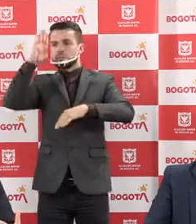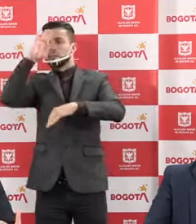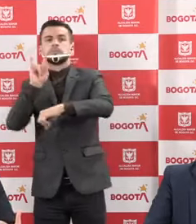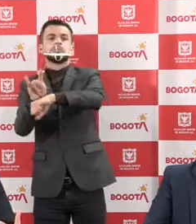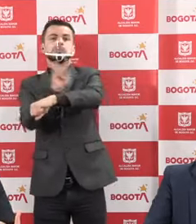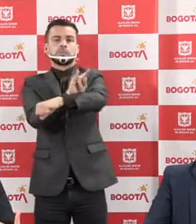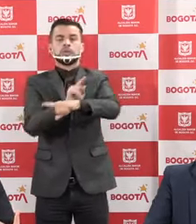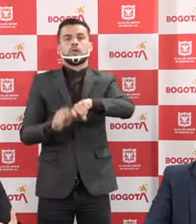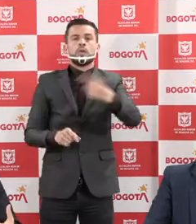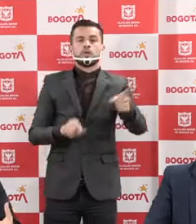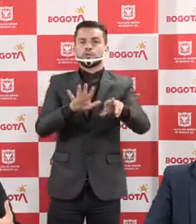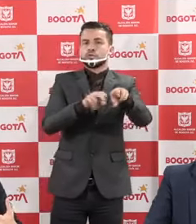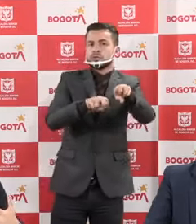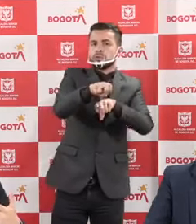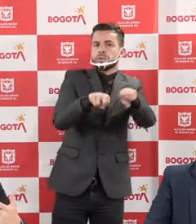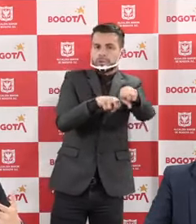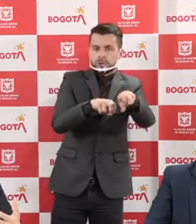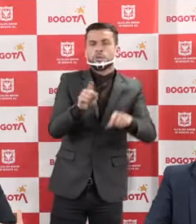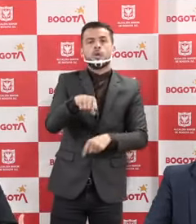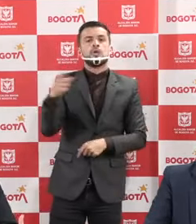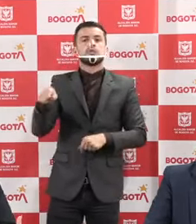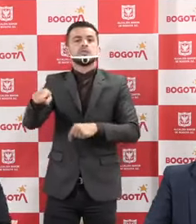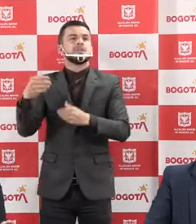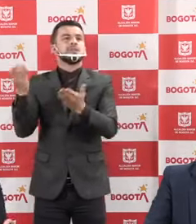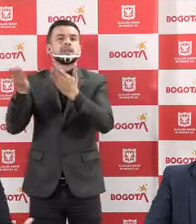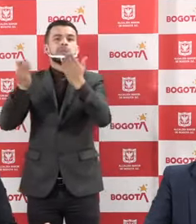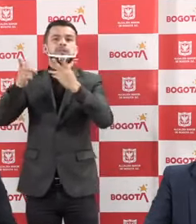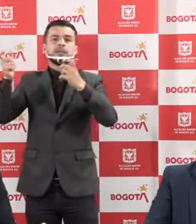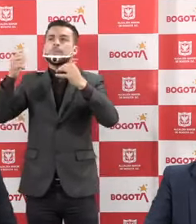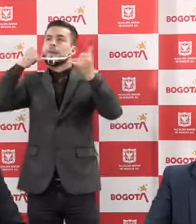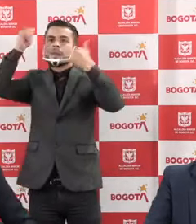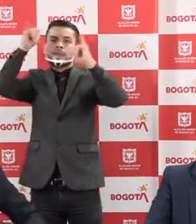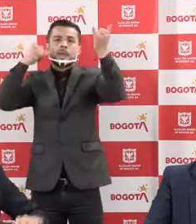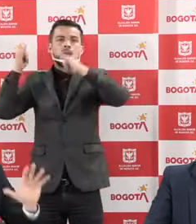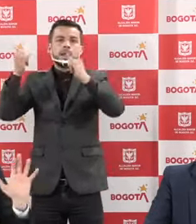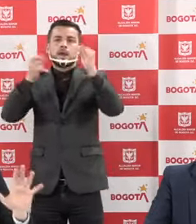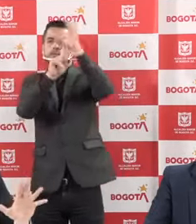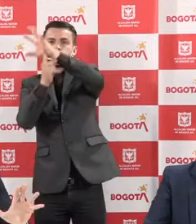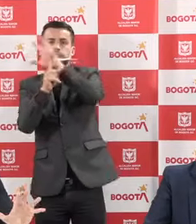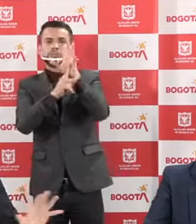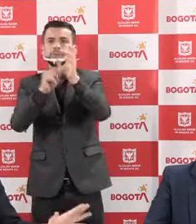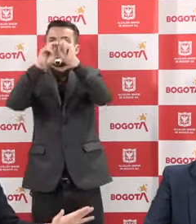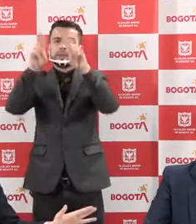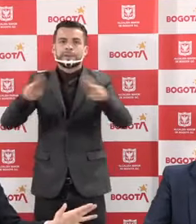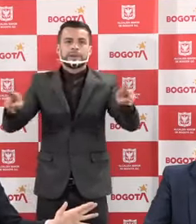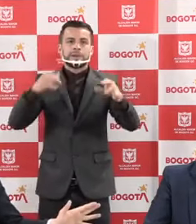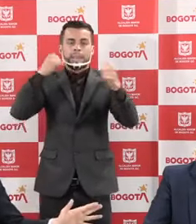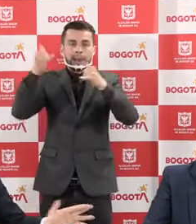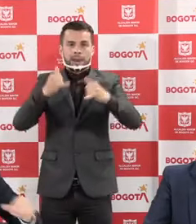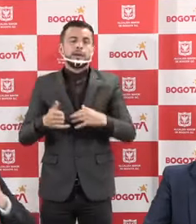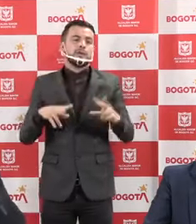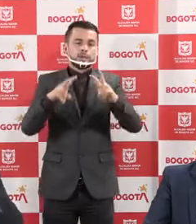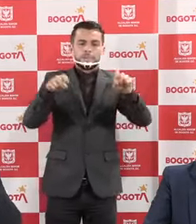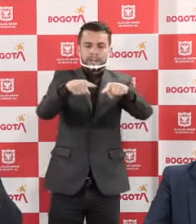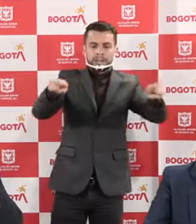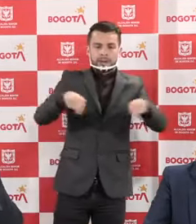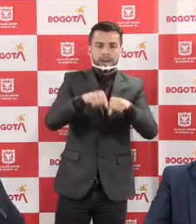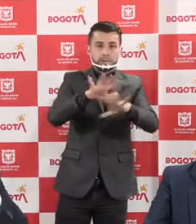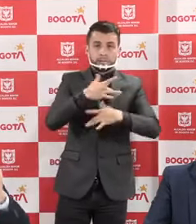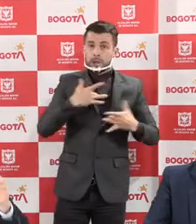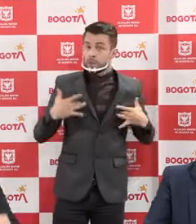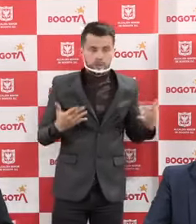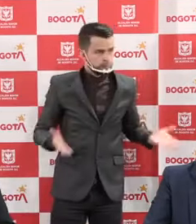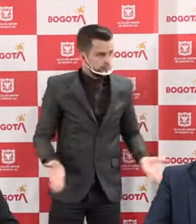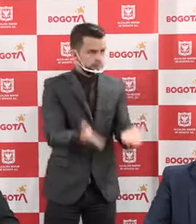transporte servicios de telecomunicaciones servicios de salud por supuesto esos esenciales funcionarán todos los días de